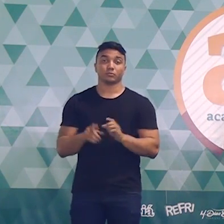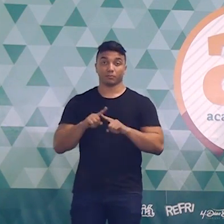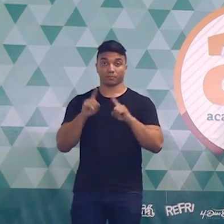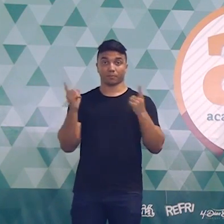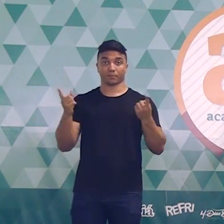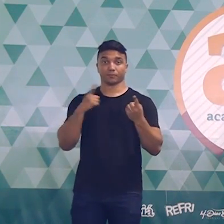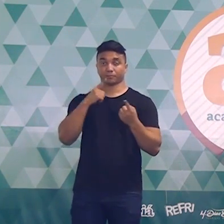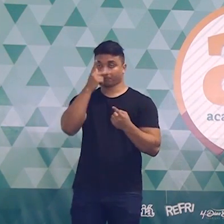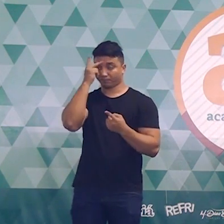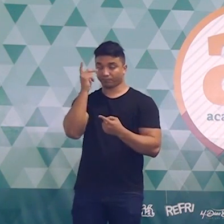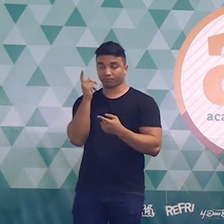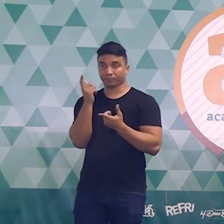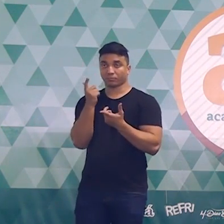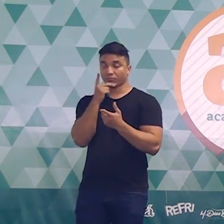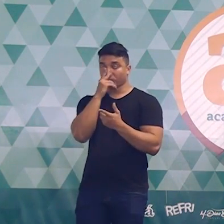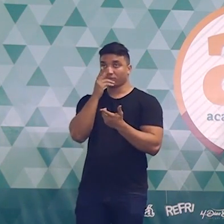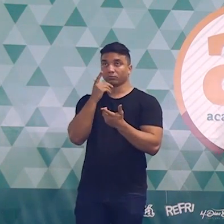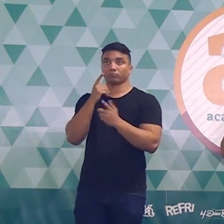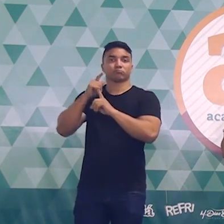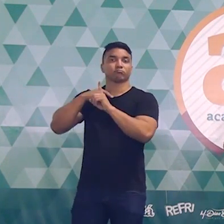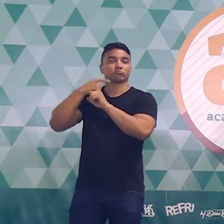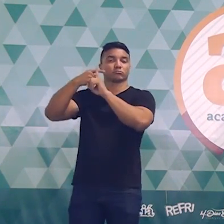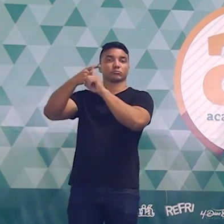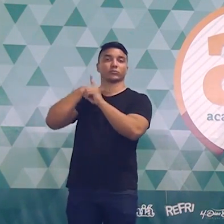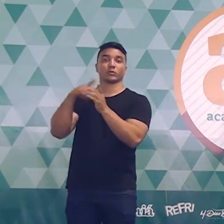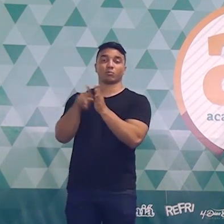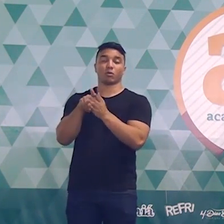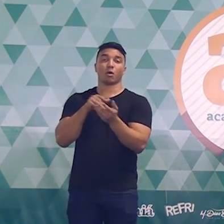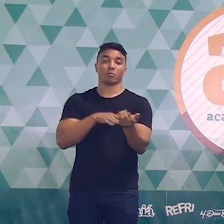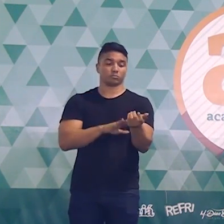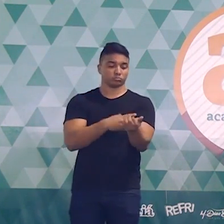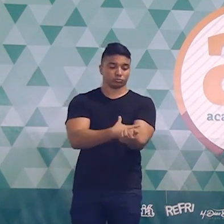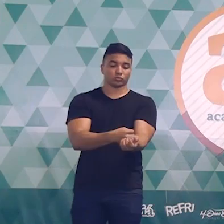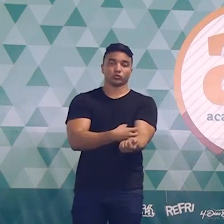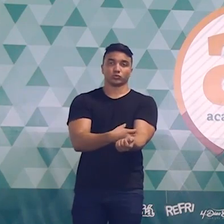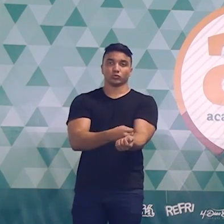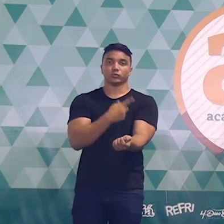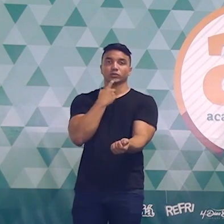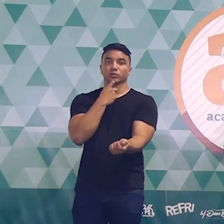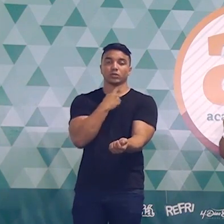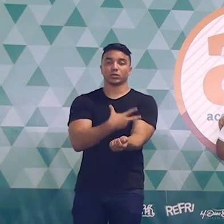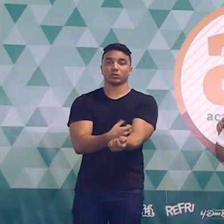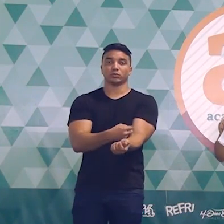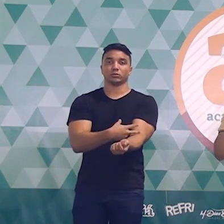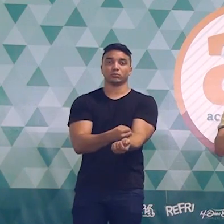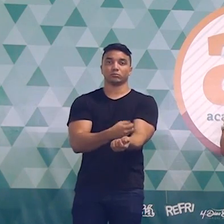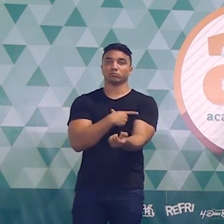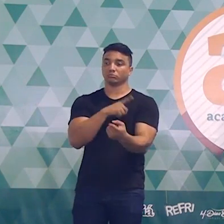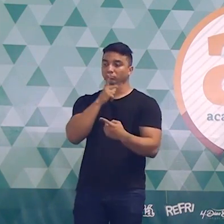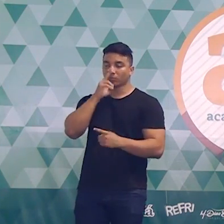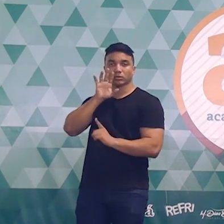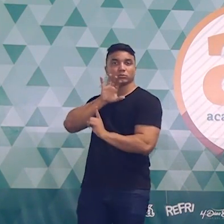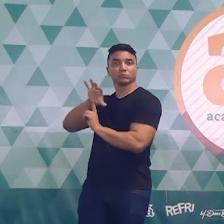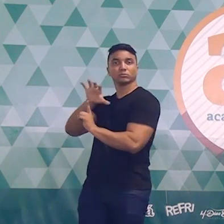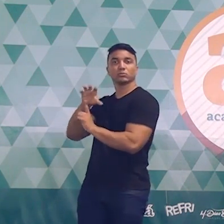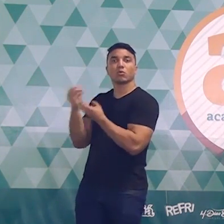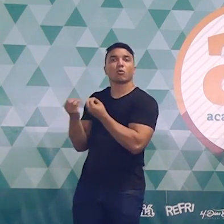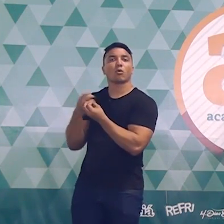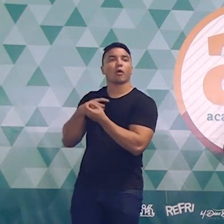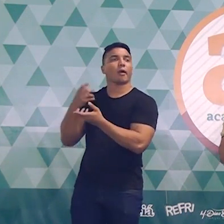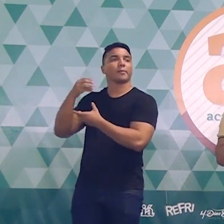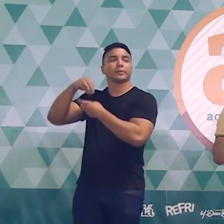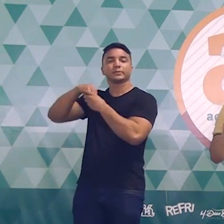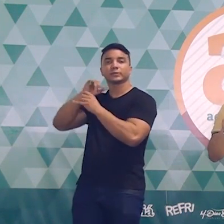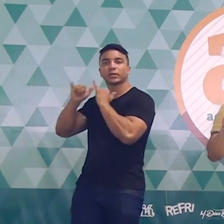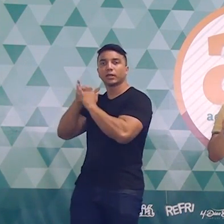Mais indivíduos que já atuam na doação de sangue, tá certo? Podem tentar convencer outros pelas redes sociais, mas